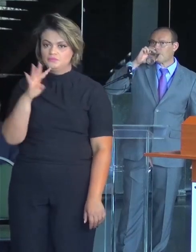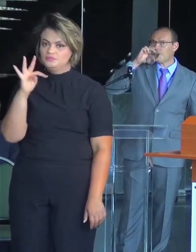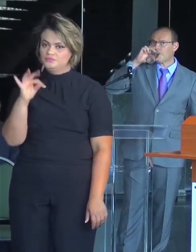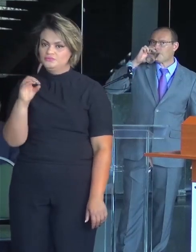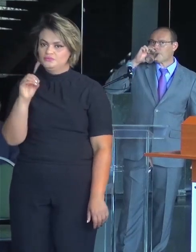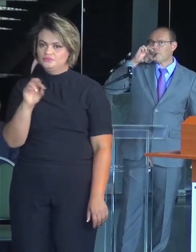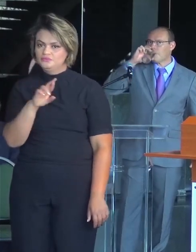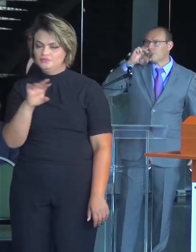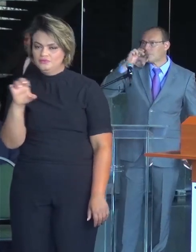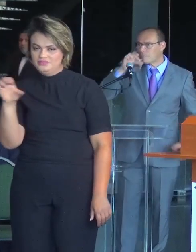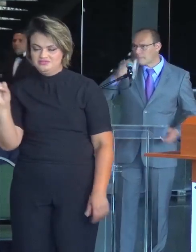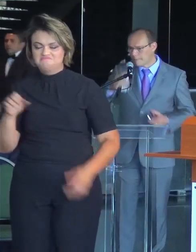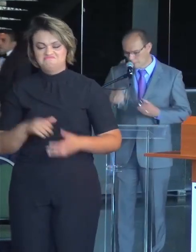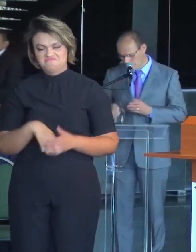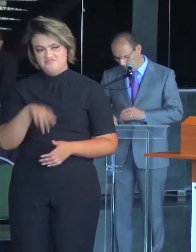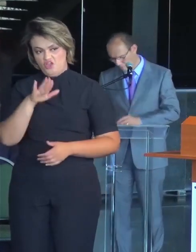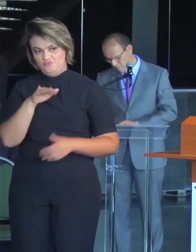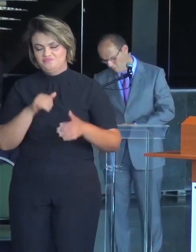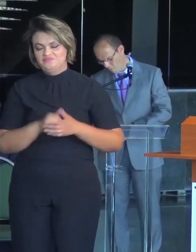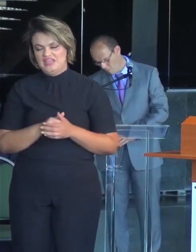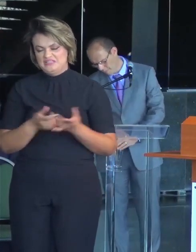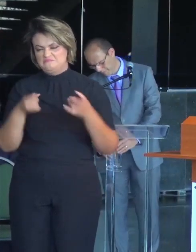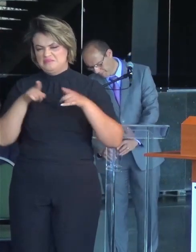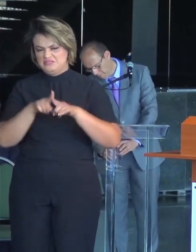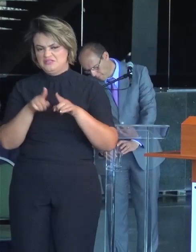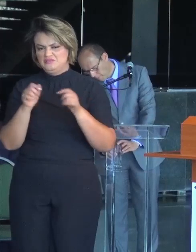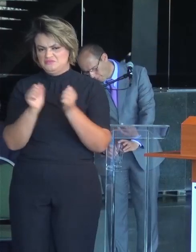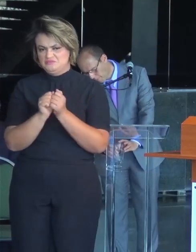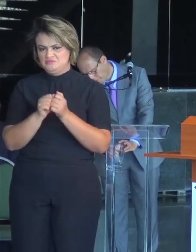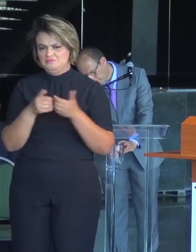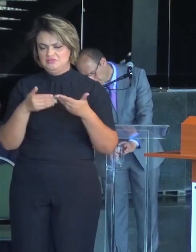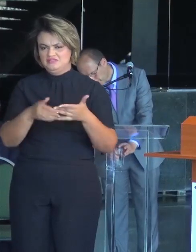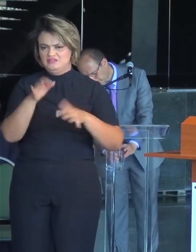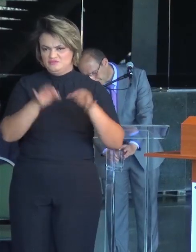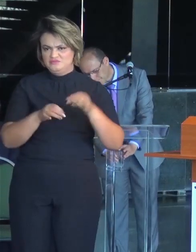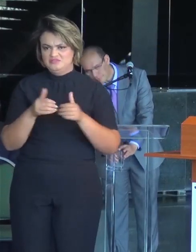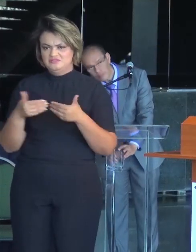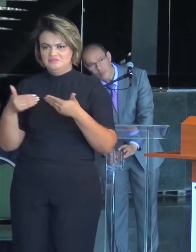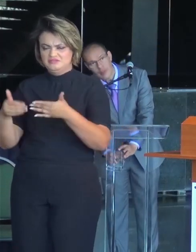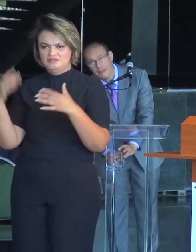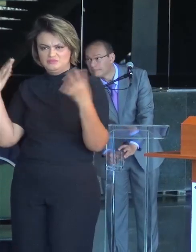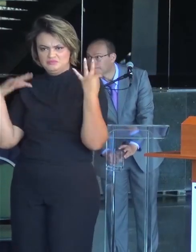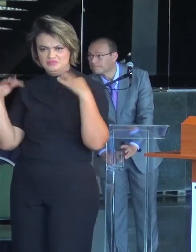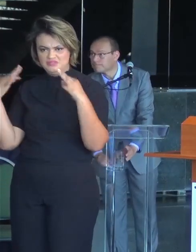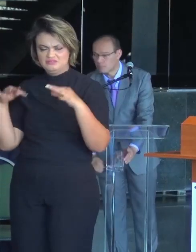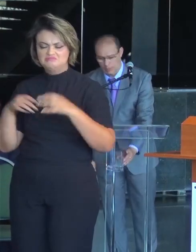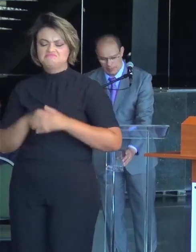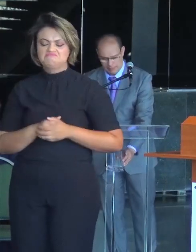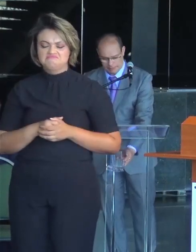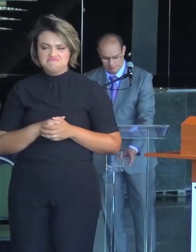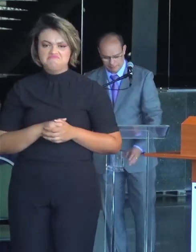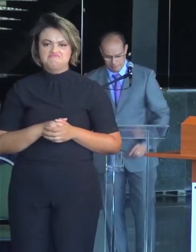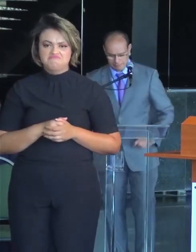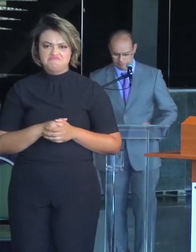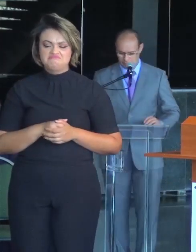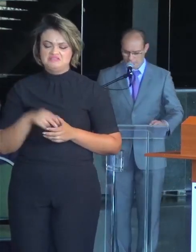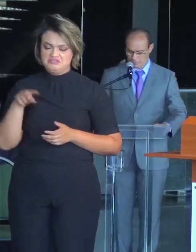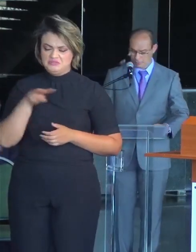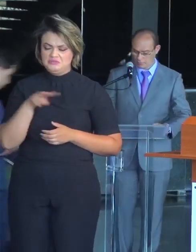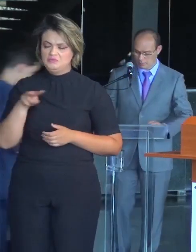Ministro, essa parceria do nosso Ministério do Turismo junto ao Ministério da Justiça e os demais